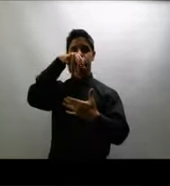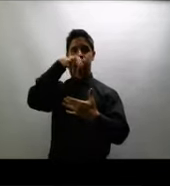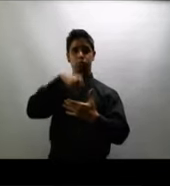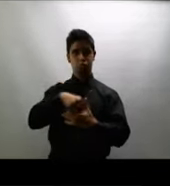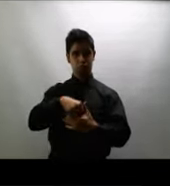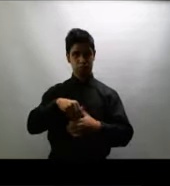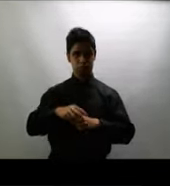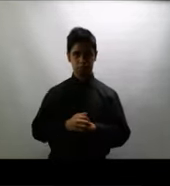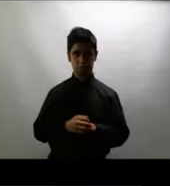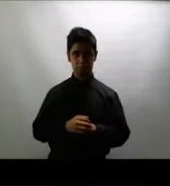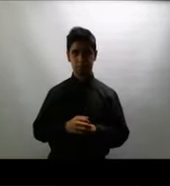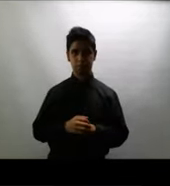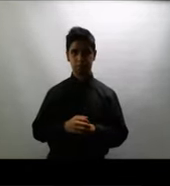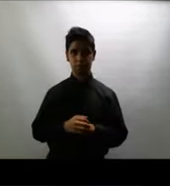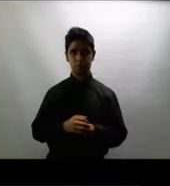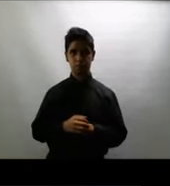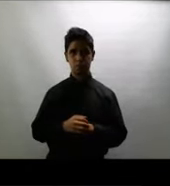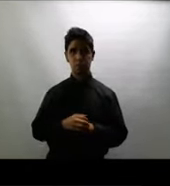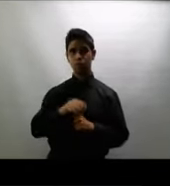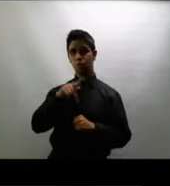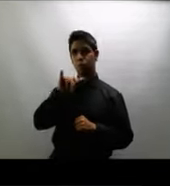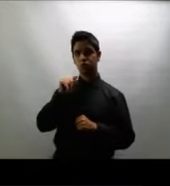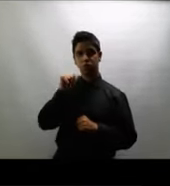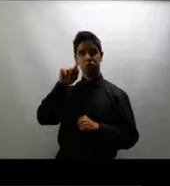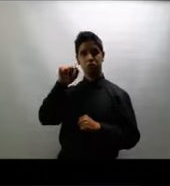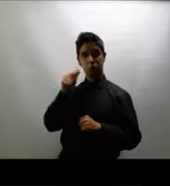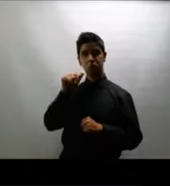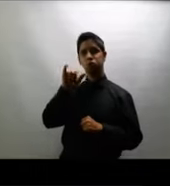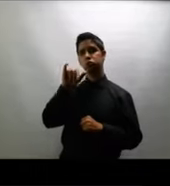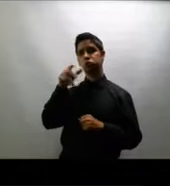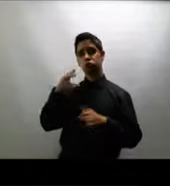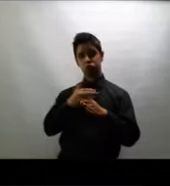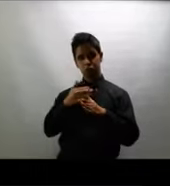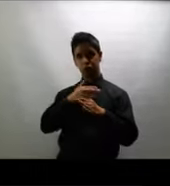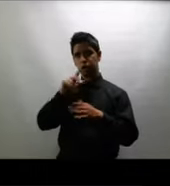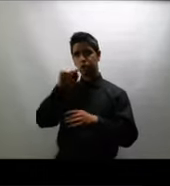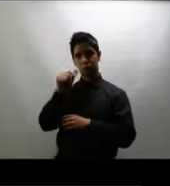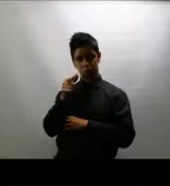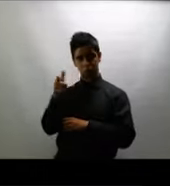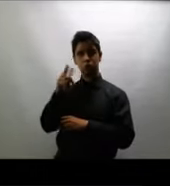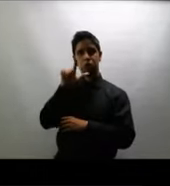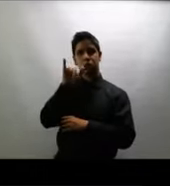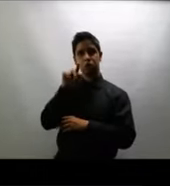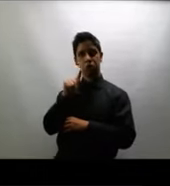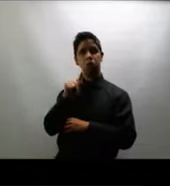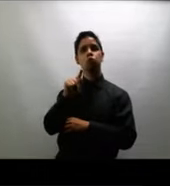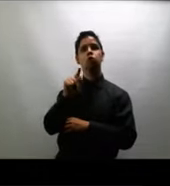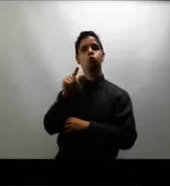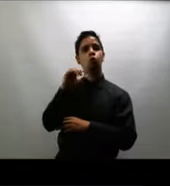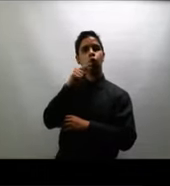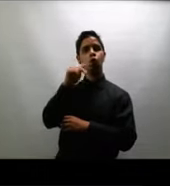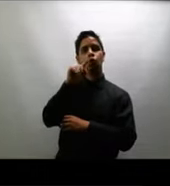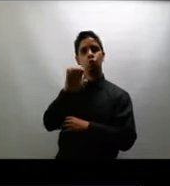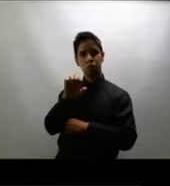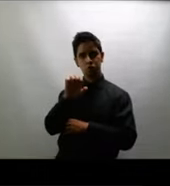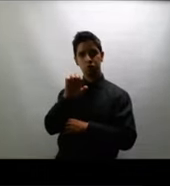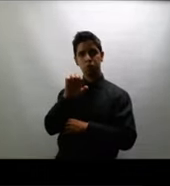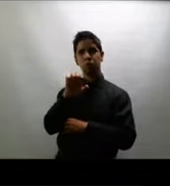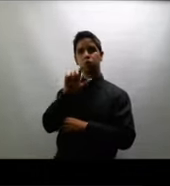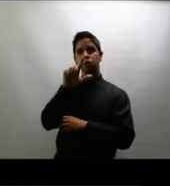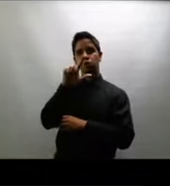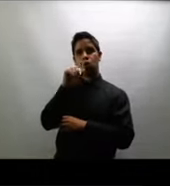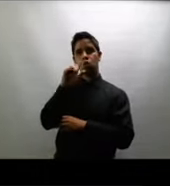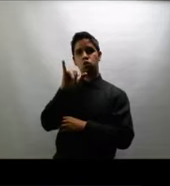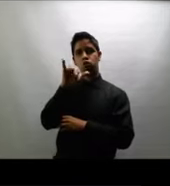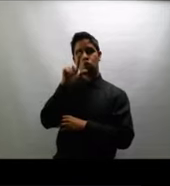Like, follow, busca, friend, snap y postea. Share, play, skip, loop, stop, taguea. Chat, click, link, selfie, googlea. TBT, BFF,